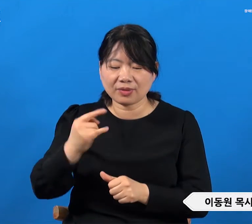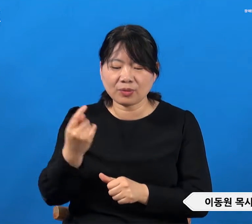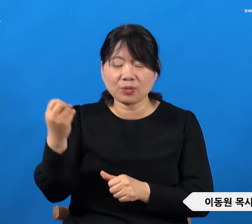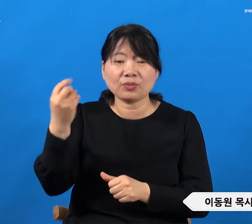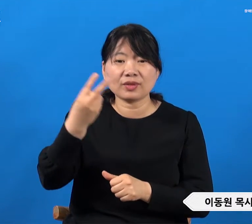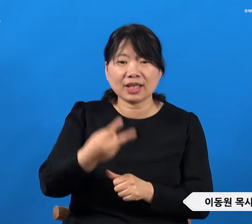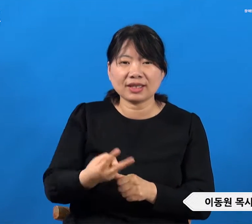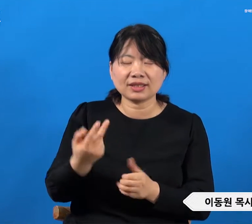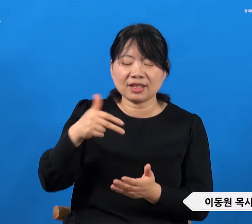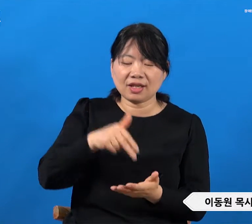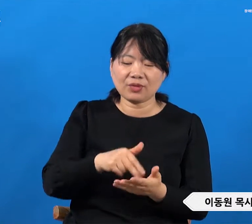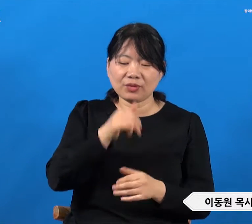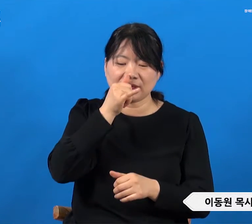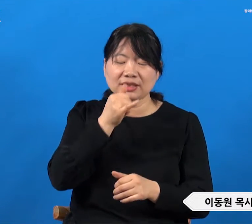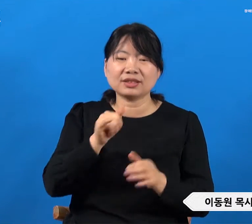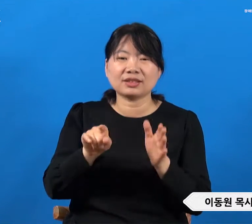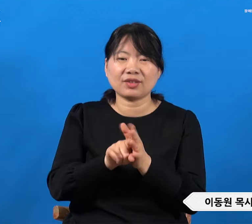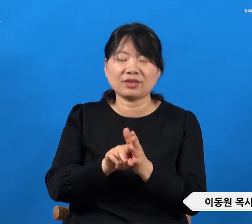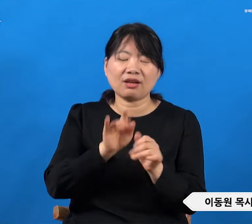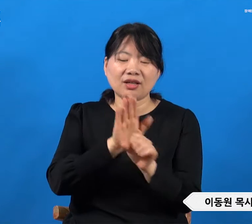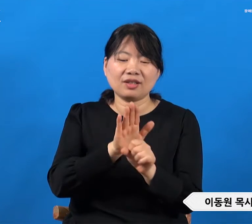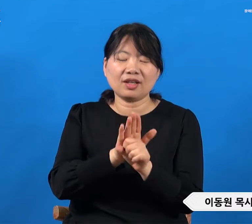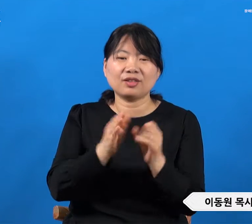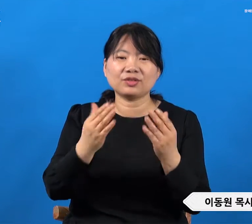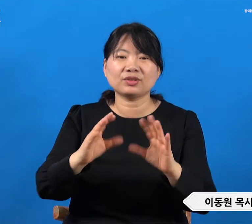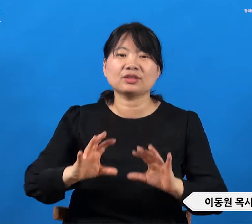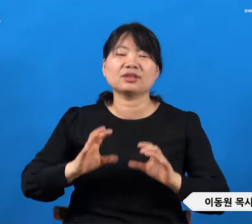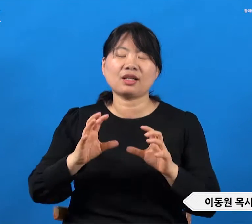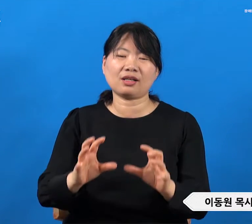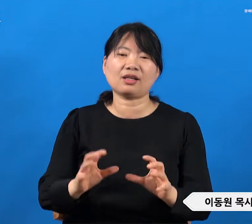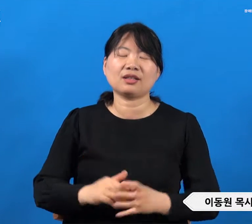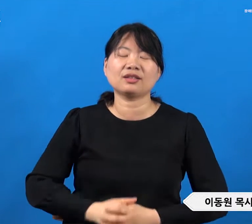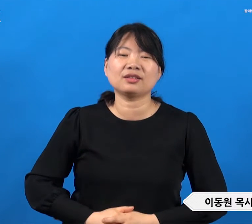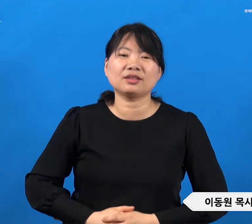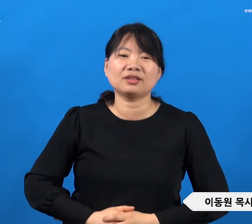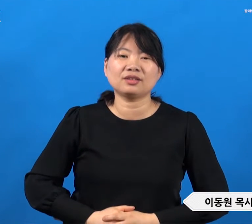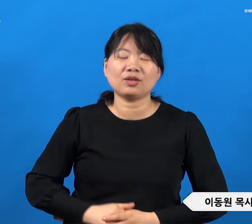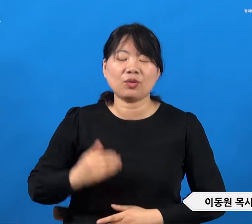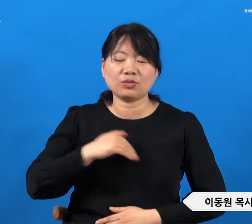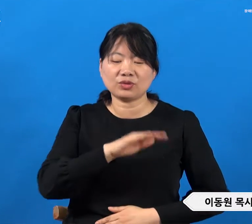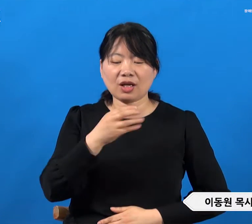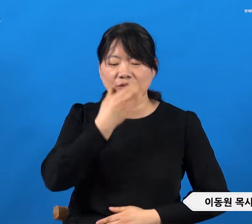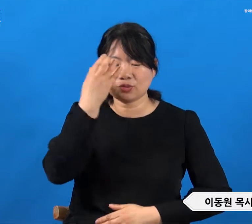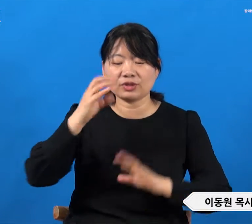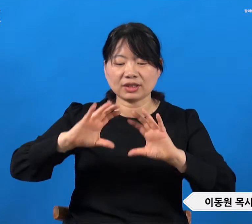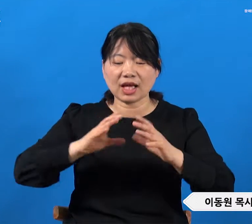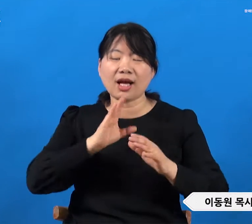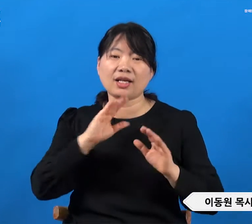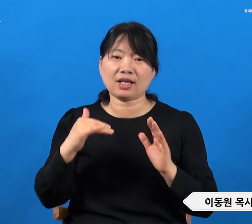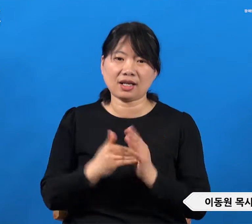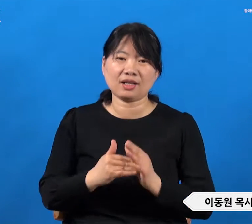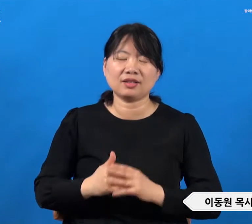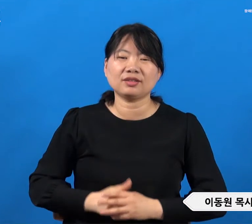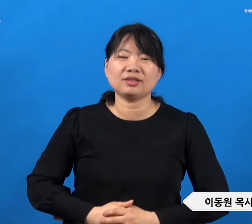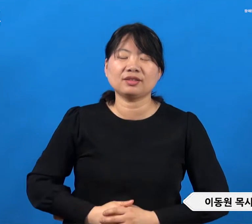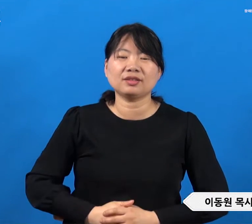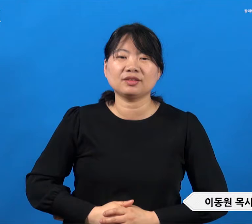실패해도 다시 일어설 수 있도록 응원을 해주는 나라, 우리가 꿈꾸는 나라 아니겠어요?